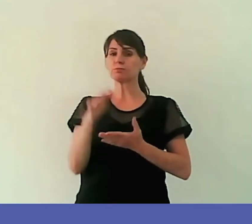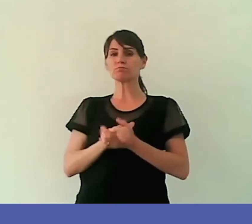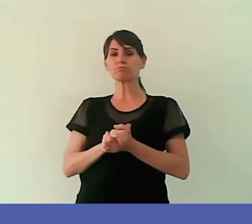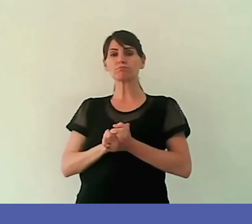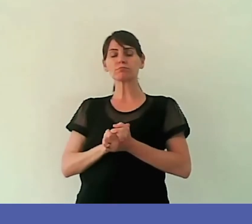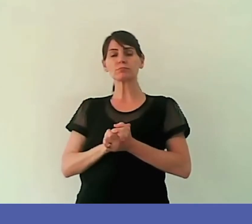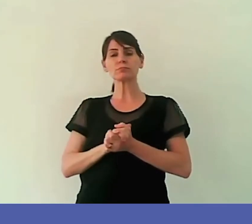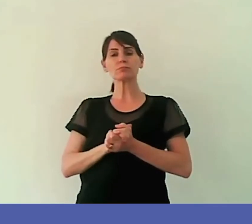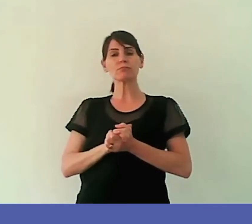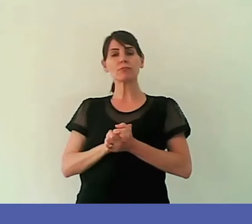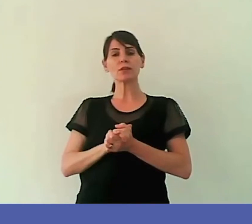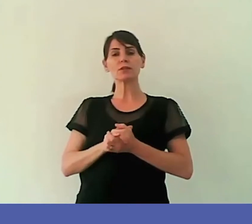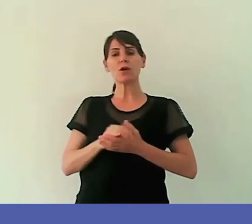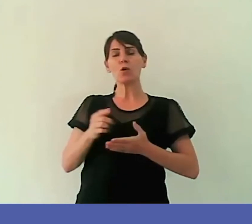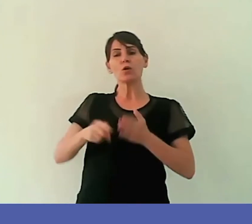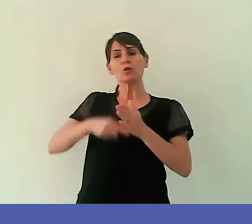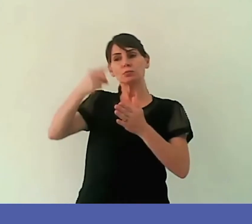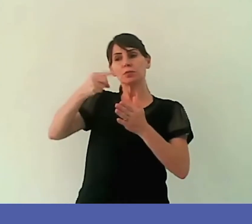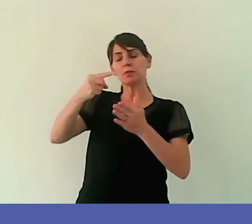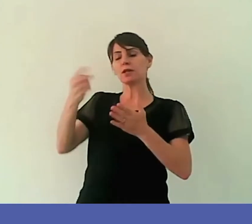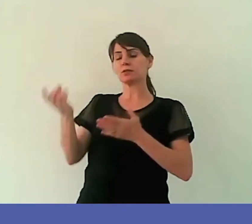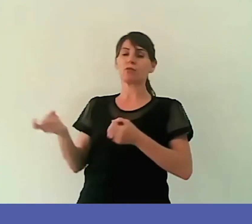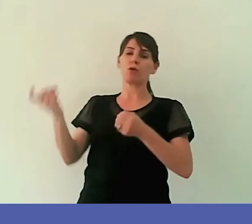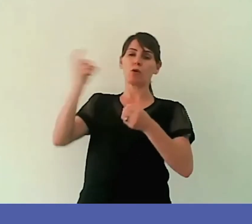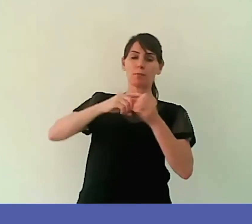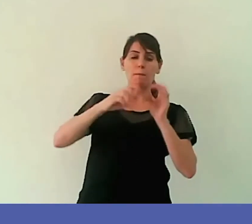servos voltando lá para Mateus, né,